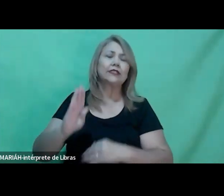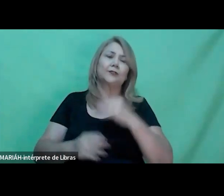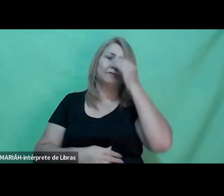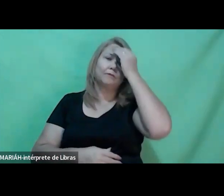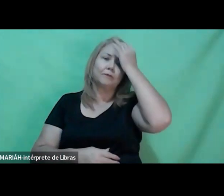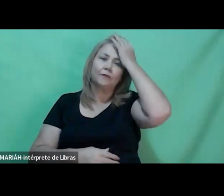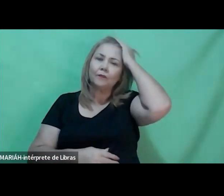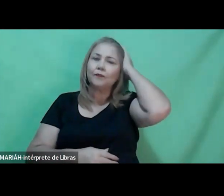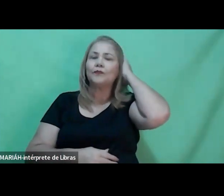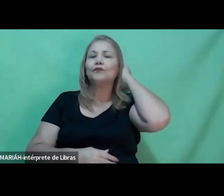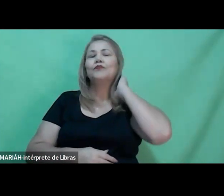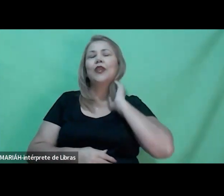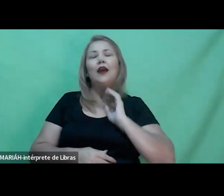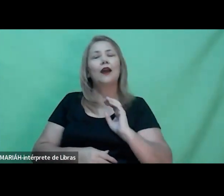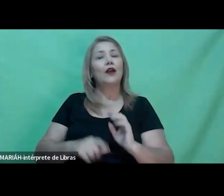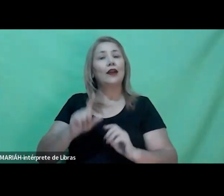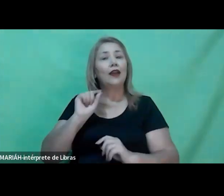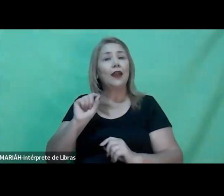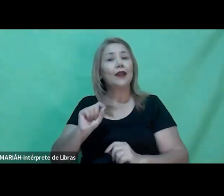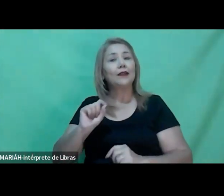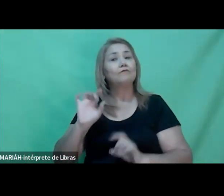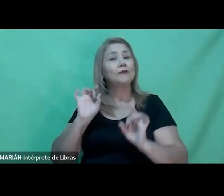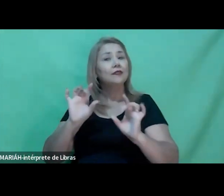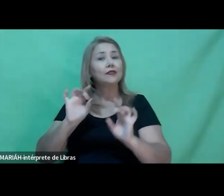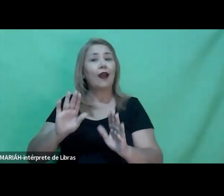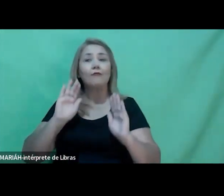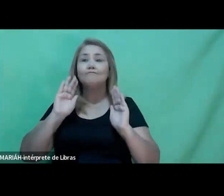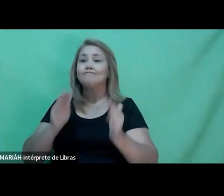remarcar esto es la objetiv